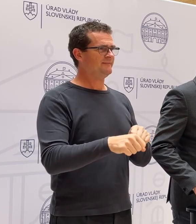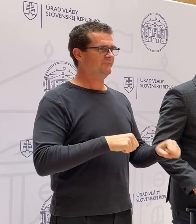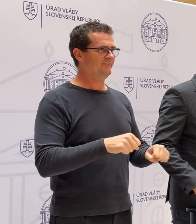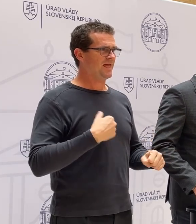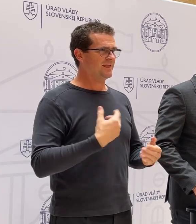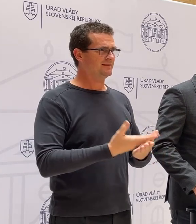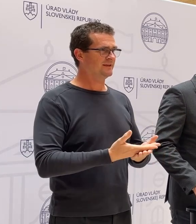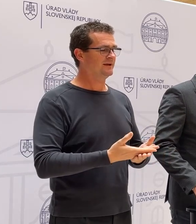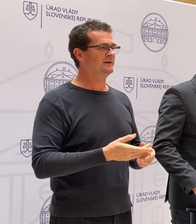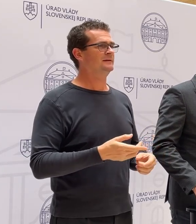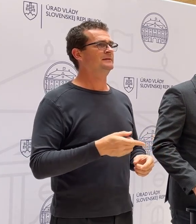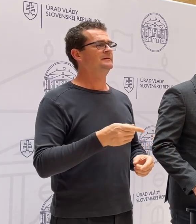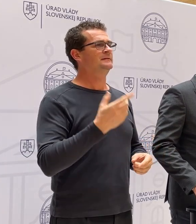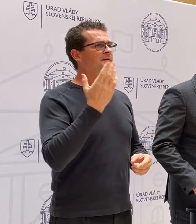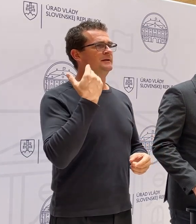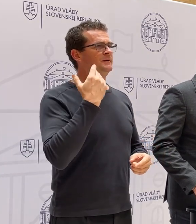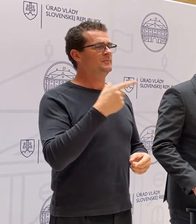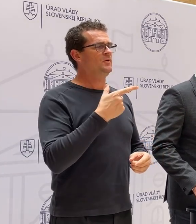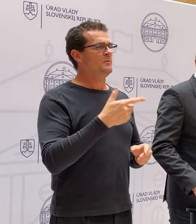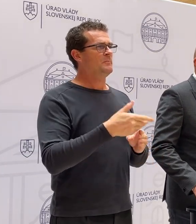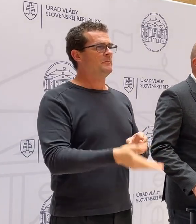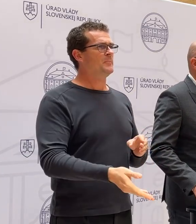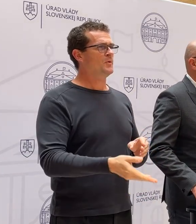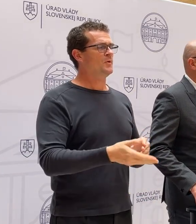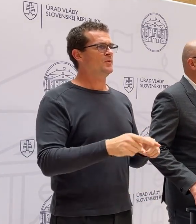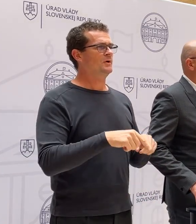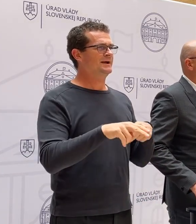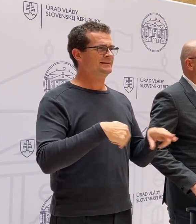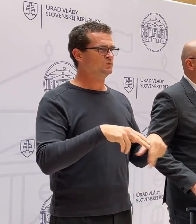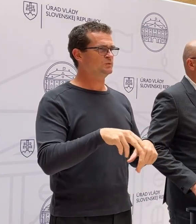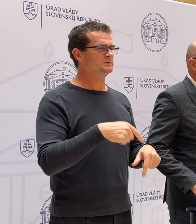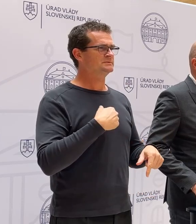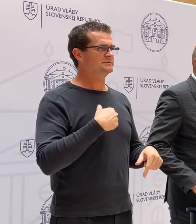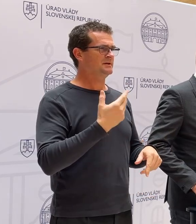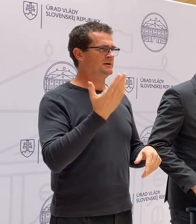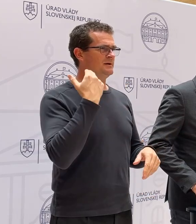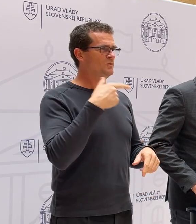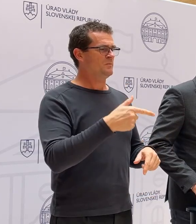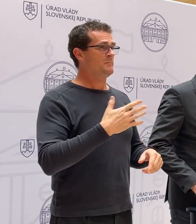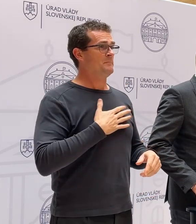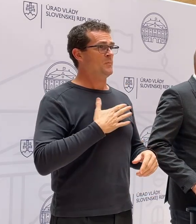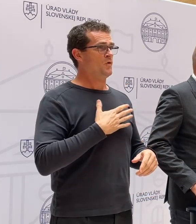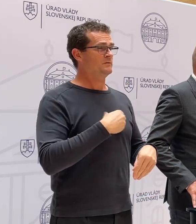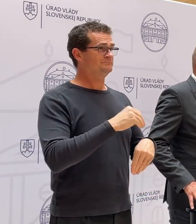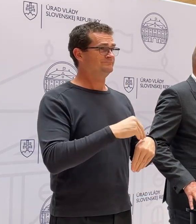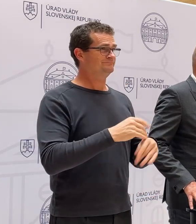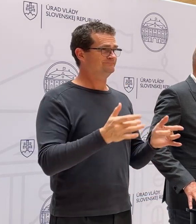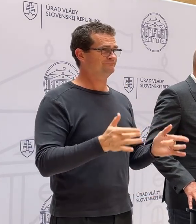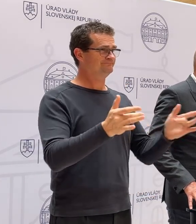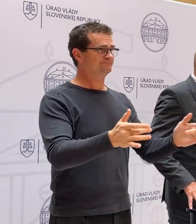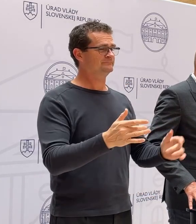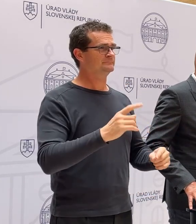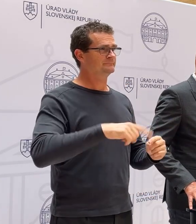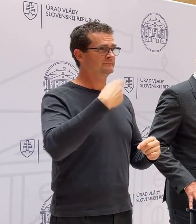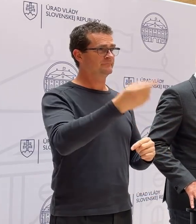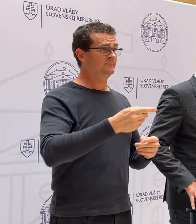vládu, boli po určitej diskusii, ktorá prebehla, na môj podnet odsunuté na